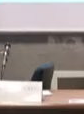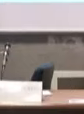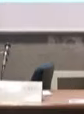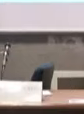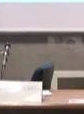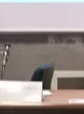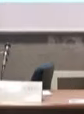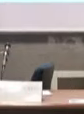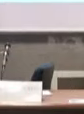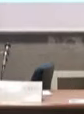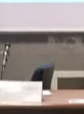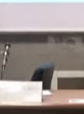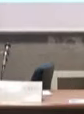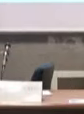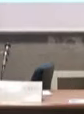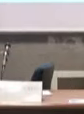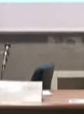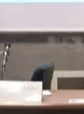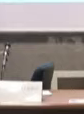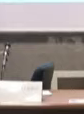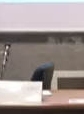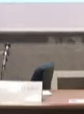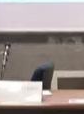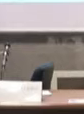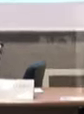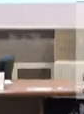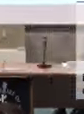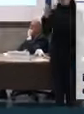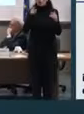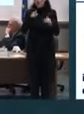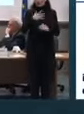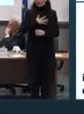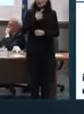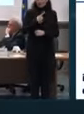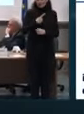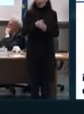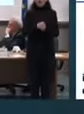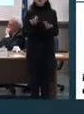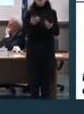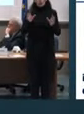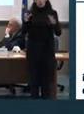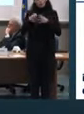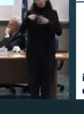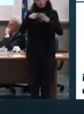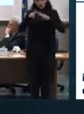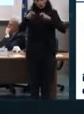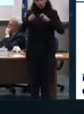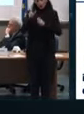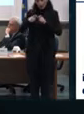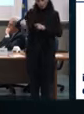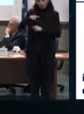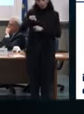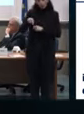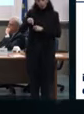solo anziani ma sono soprattutto in larghissima parte anziani ecco questa indagine è stata fatta dai nostri ricercatori ne cito